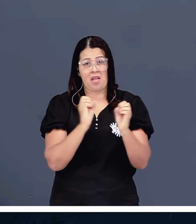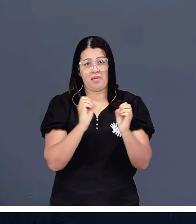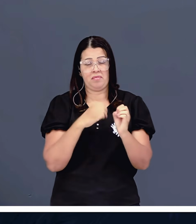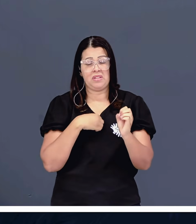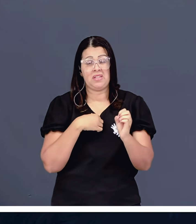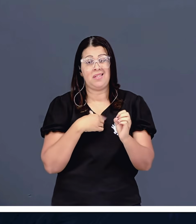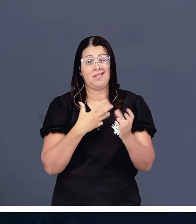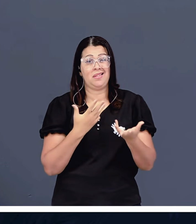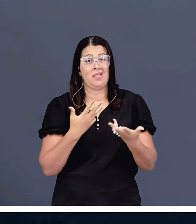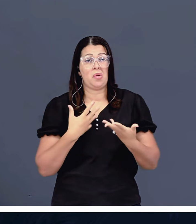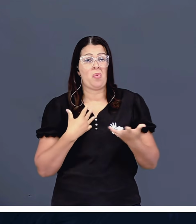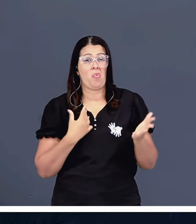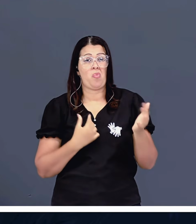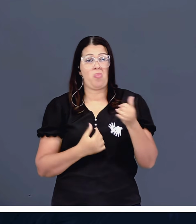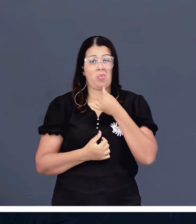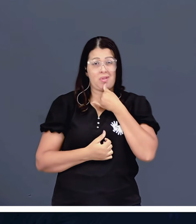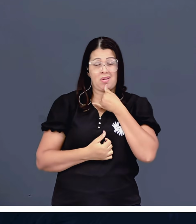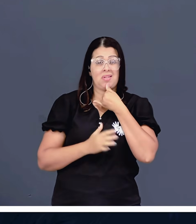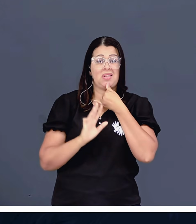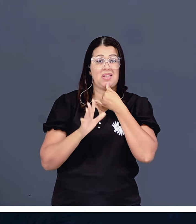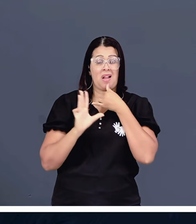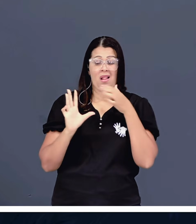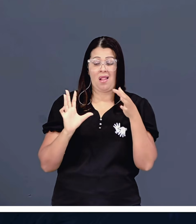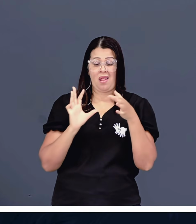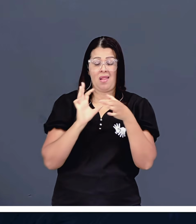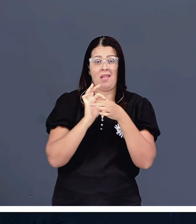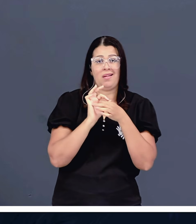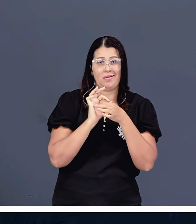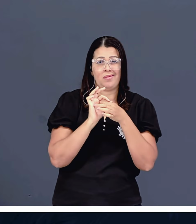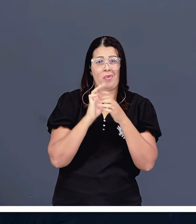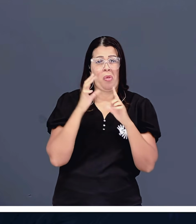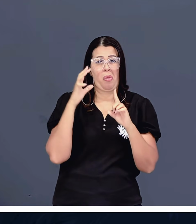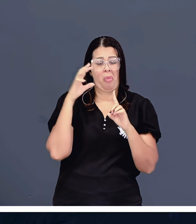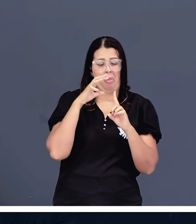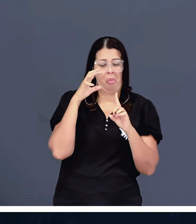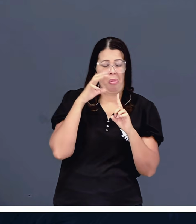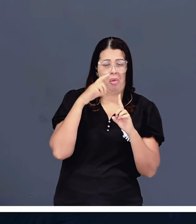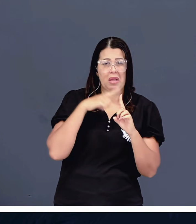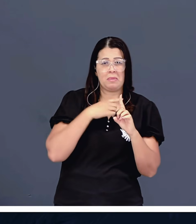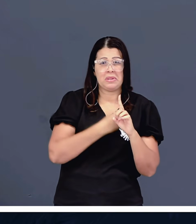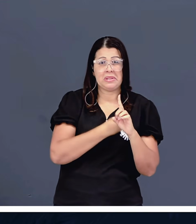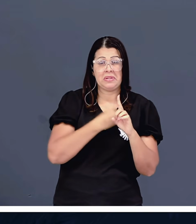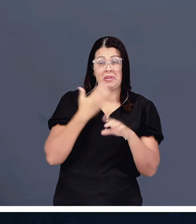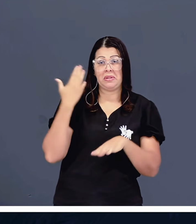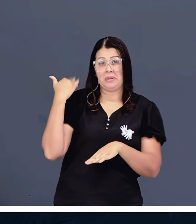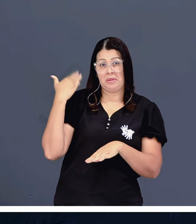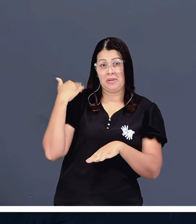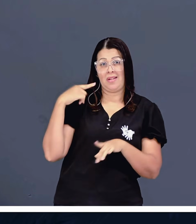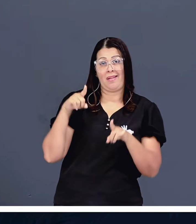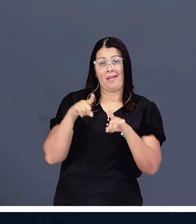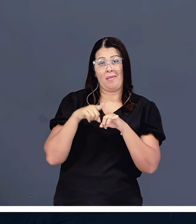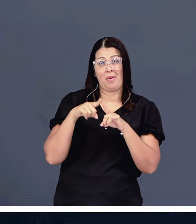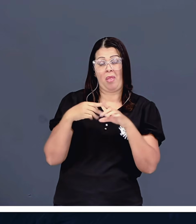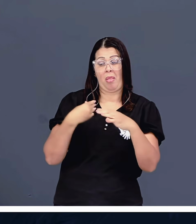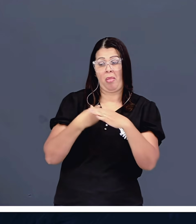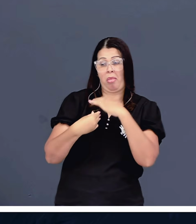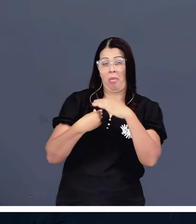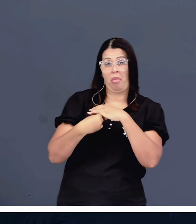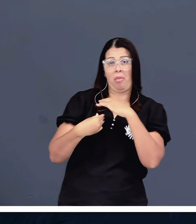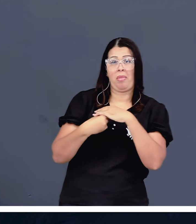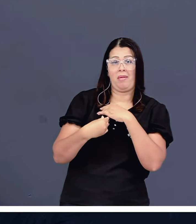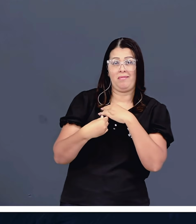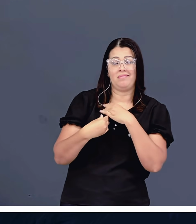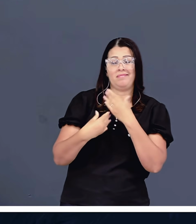essa infelicidade está intimamente ligada à influência que essa pessoa viveu e aos conselhos que essa pessoa